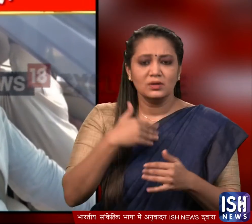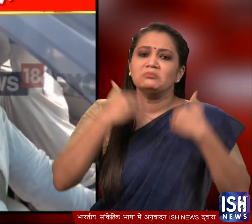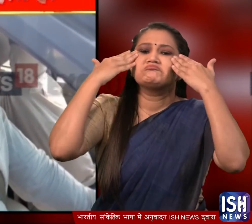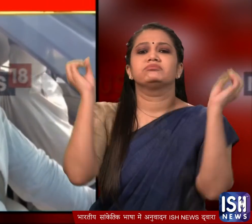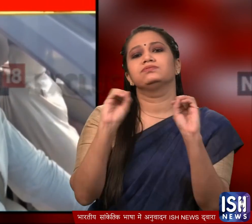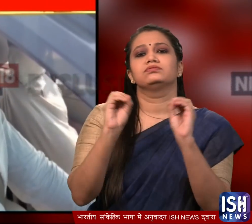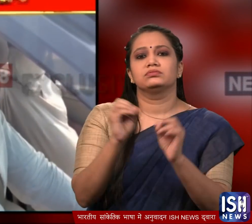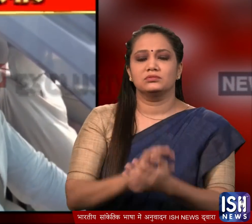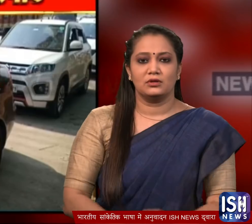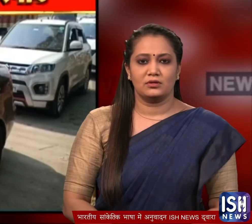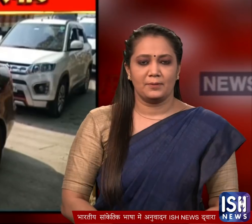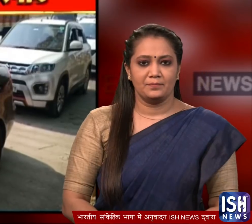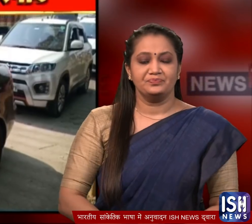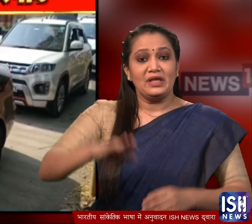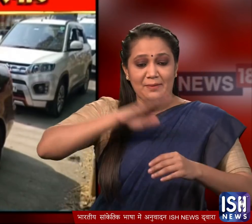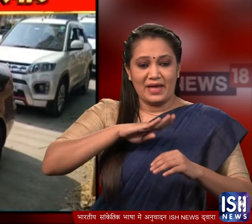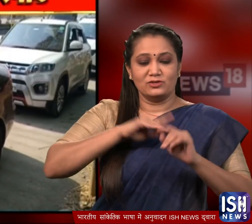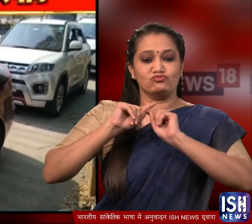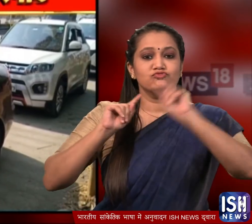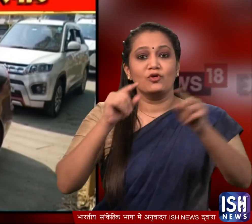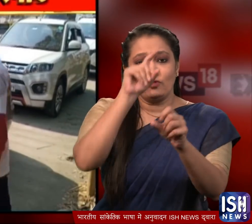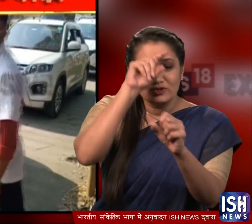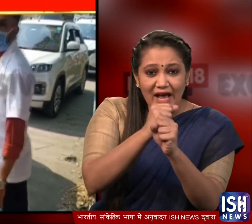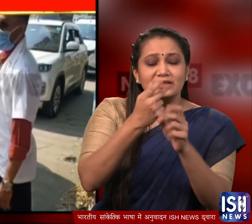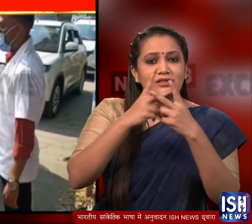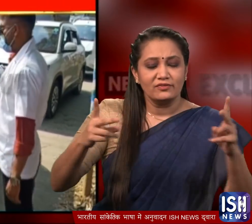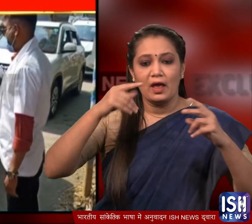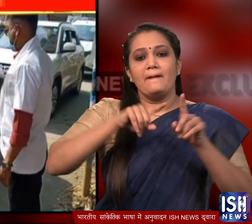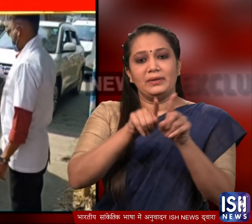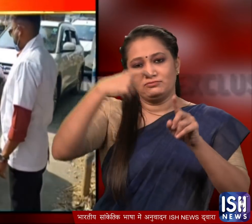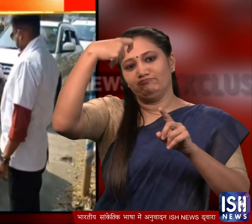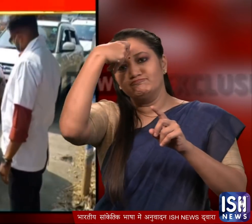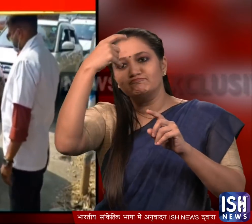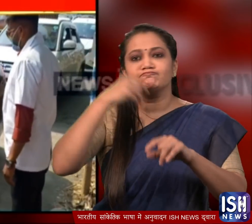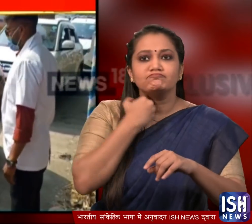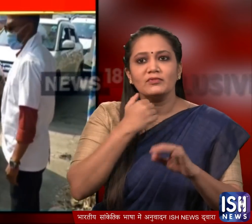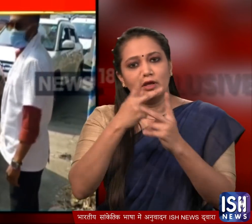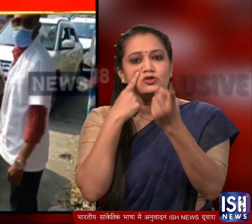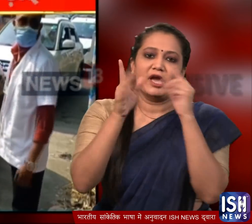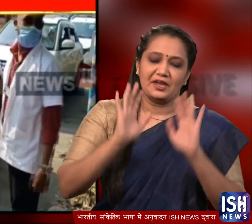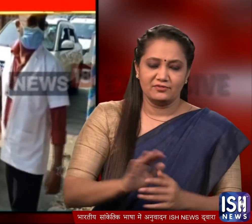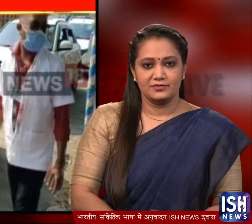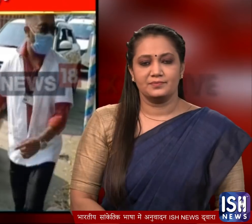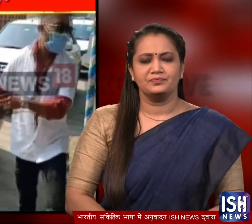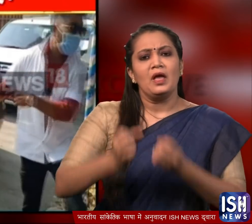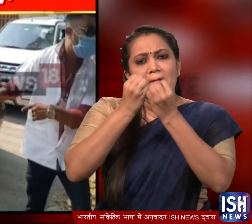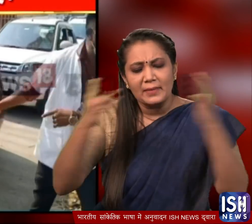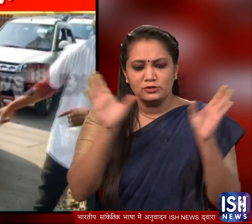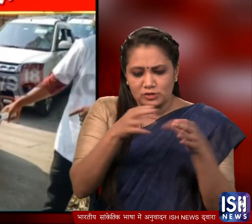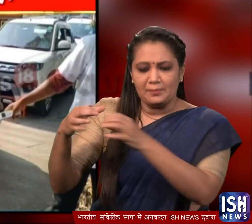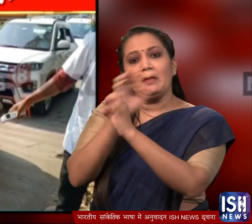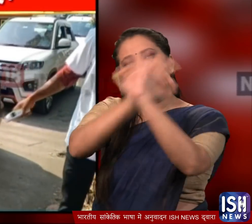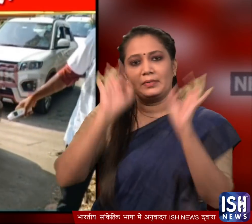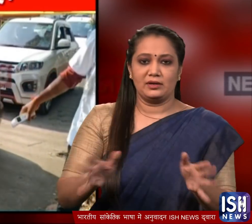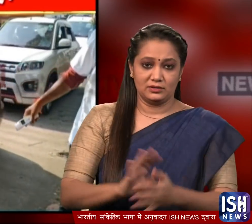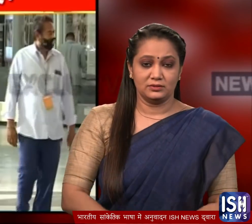तो? नहीं पता नहीं है। इसके अलावा महाराष्ट्र से गुजरात आने वाले सभी लोगों के शरीर के तापमान की भी जांच की गई। इसके लिए प्रशासन ने वहां